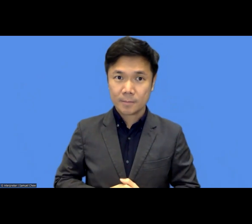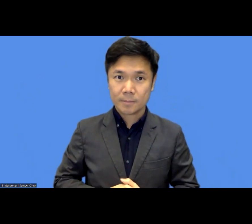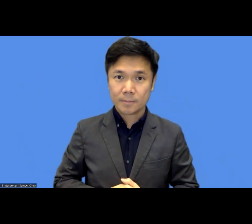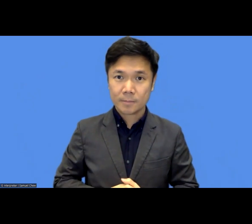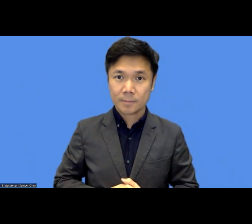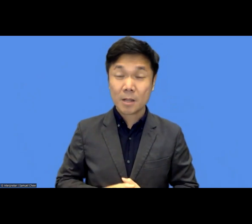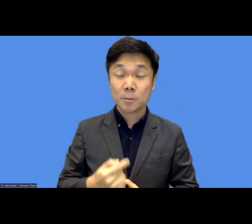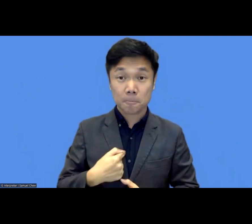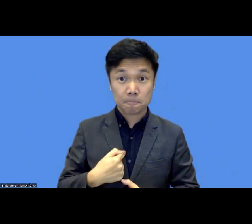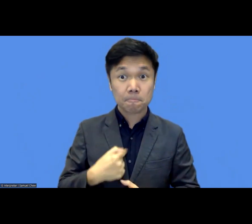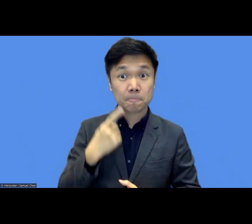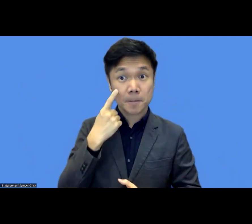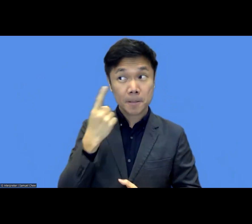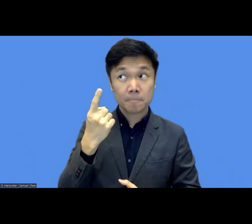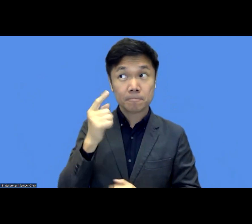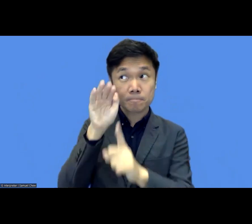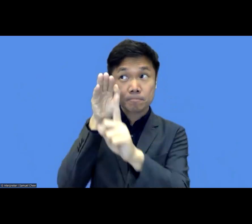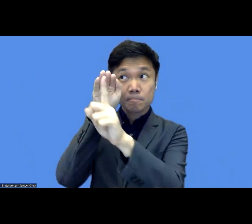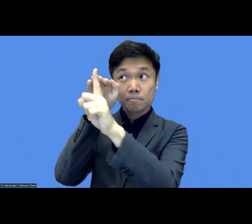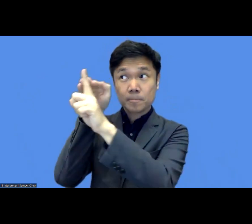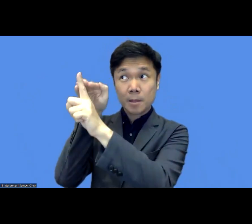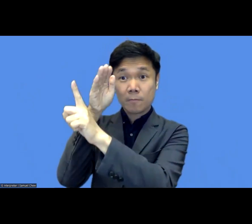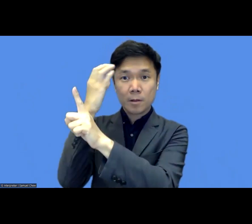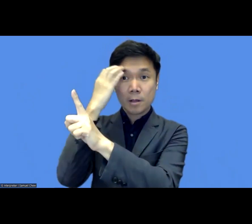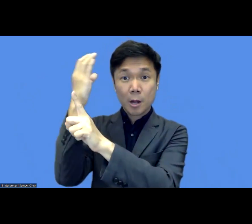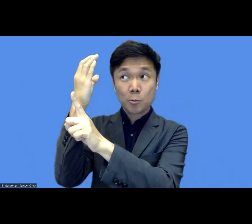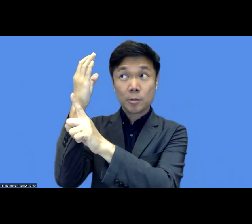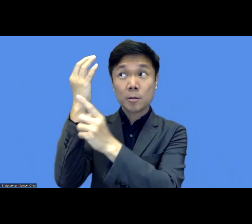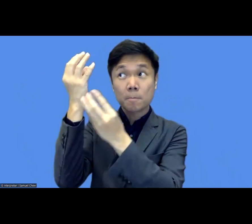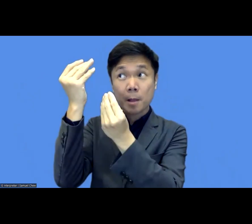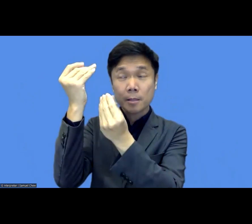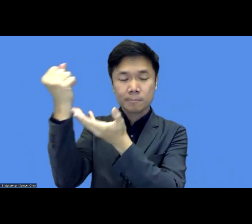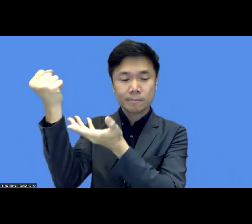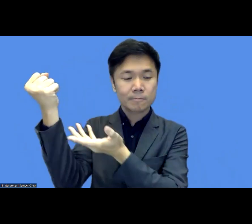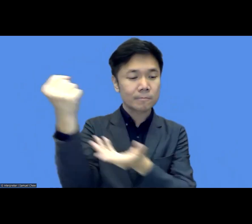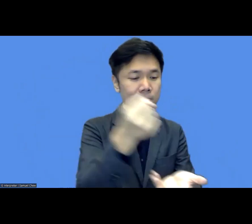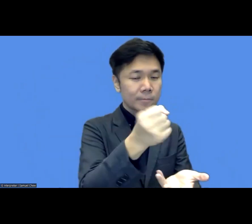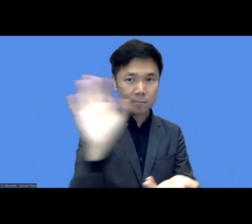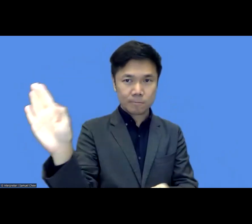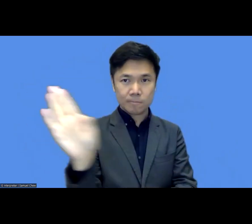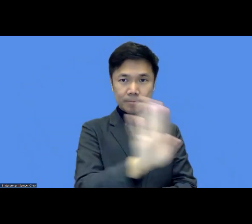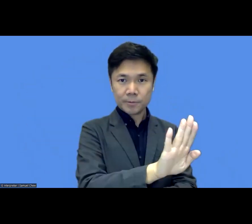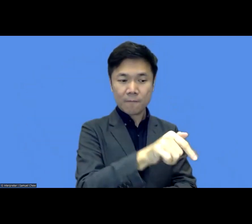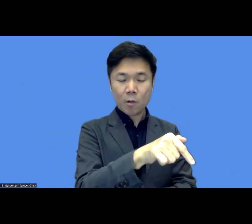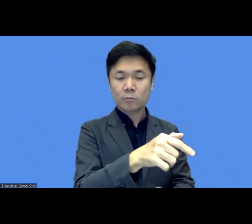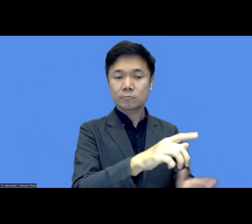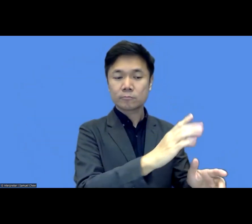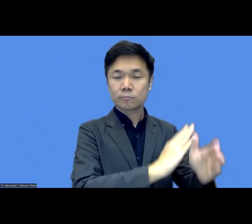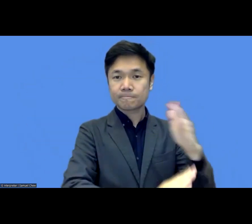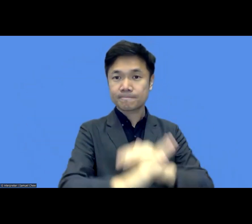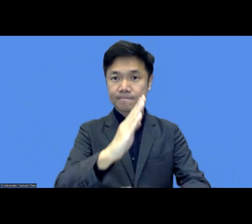Los estados se pueden motivar a incluir más presupuestos para organizaciones con discapacidad.